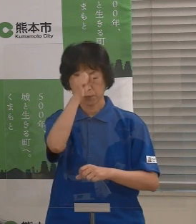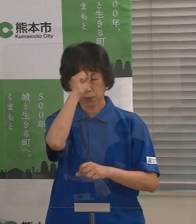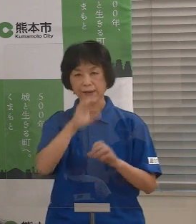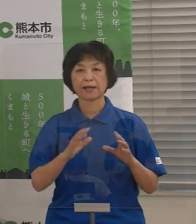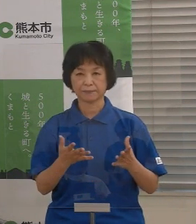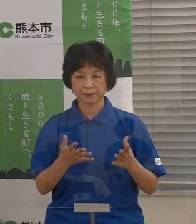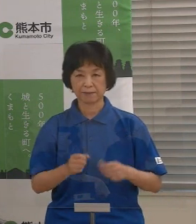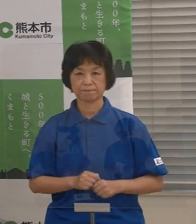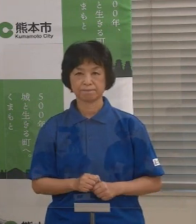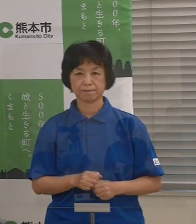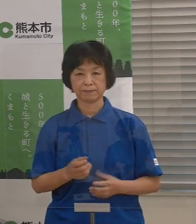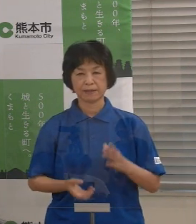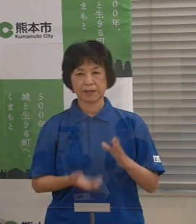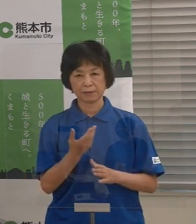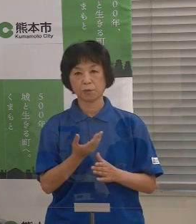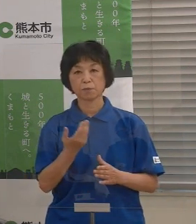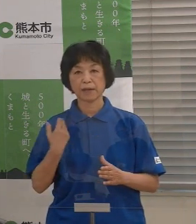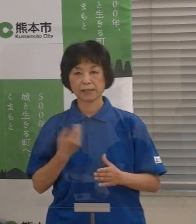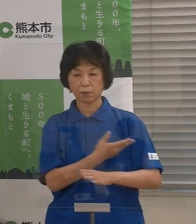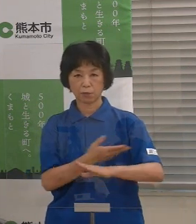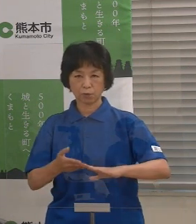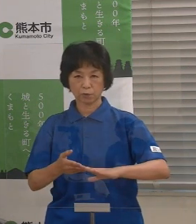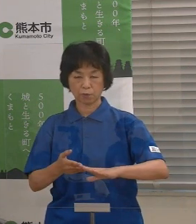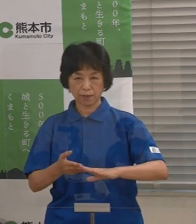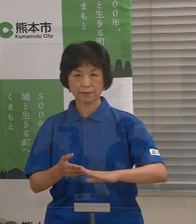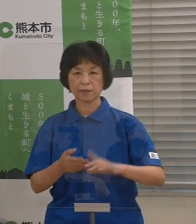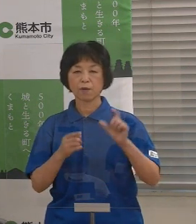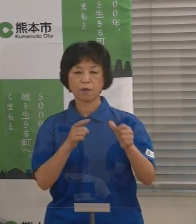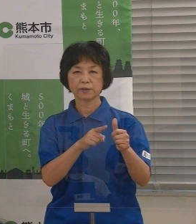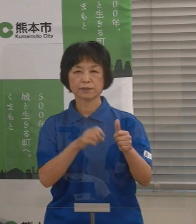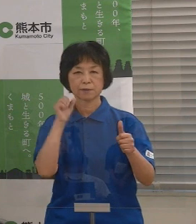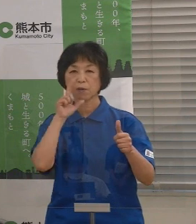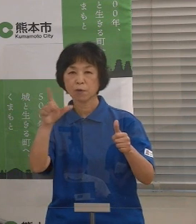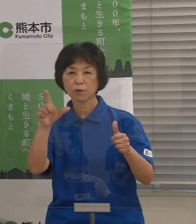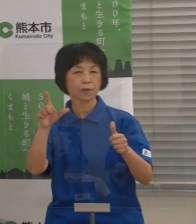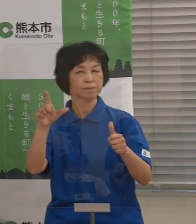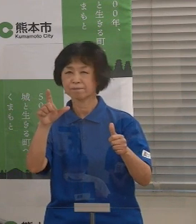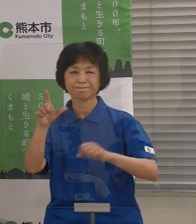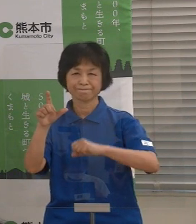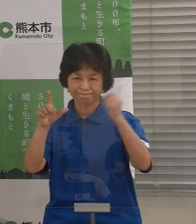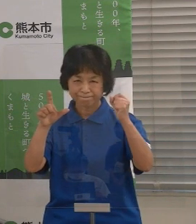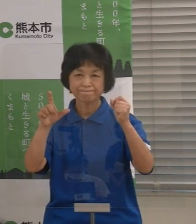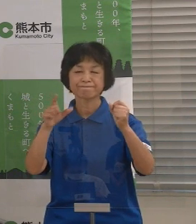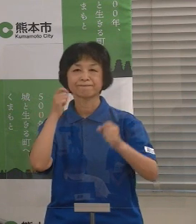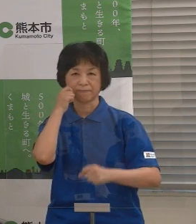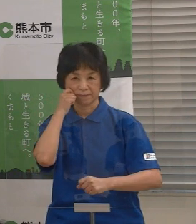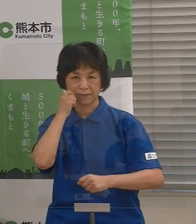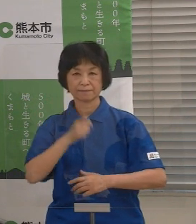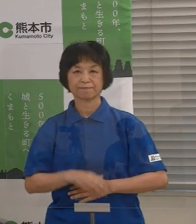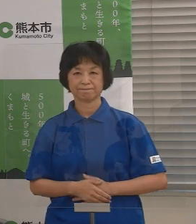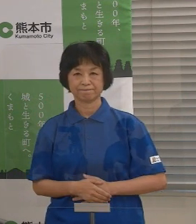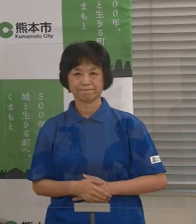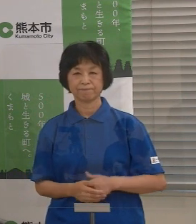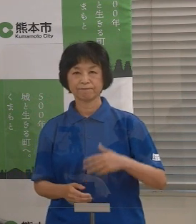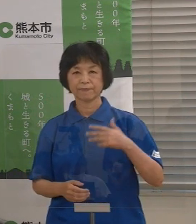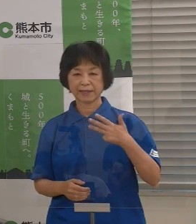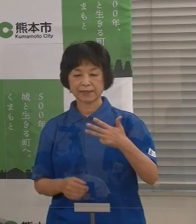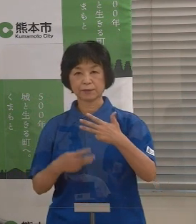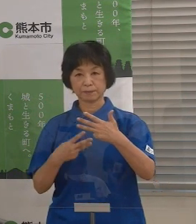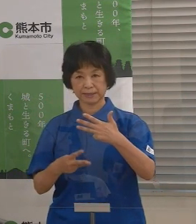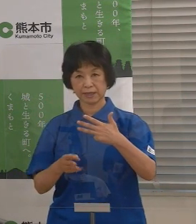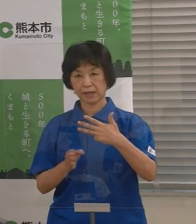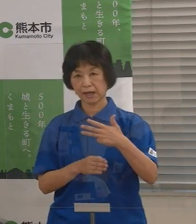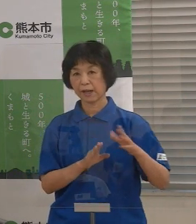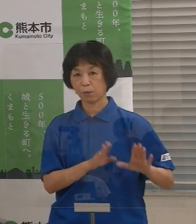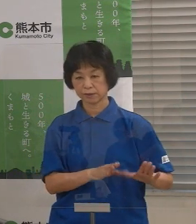についてはご本人の意向により非公表ですが、8月3日から本日ま